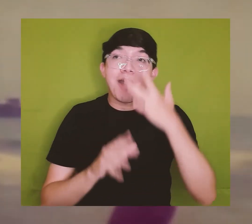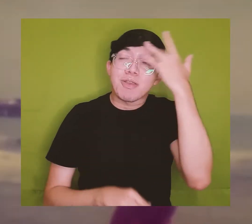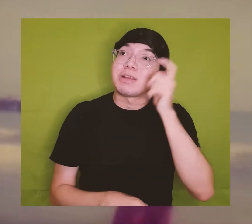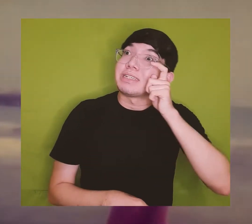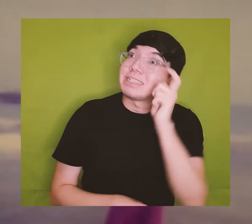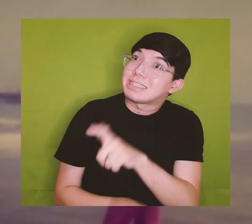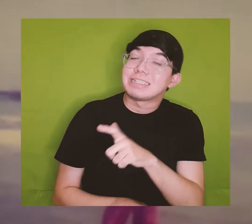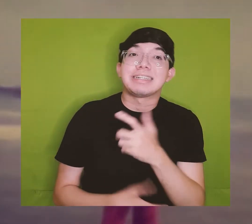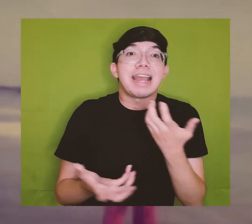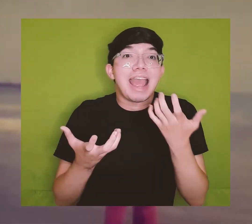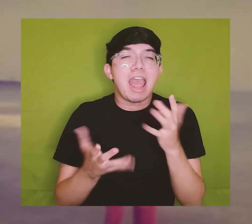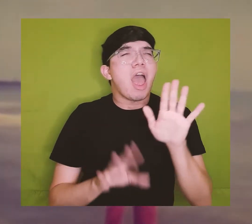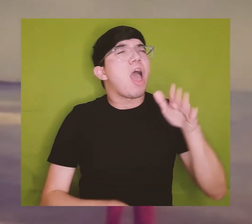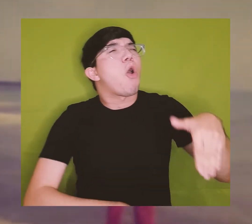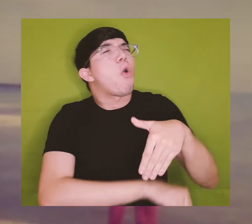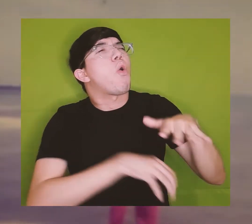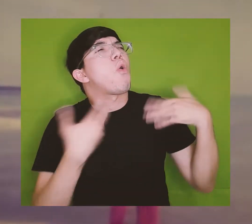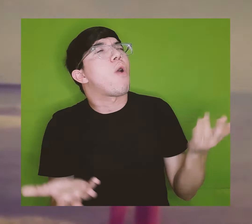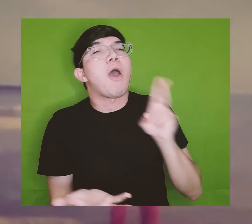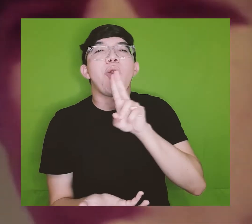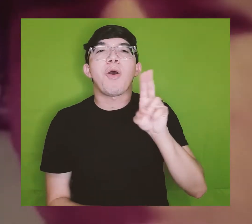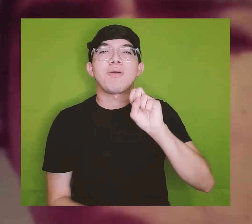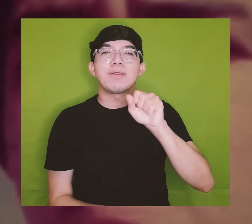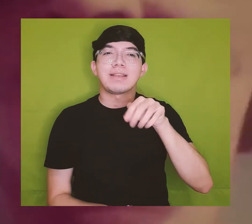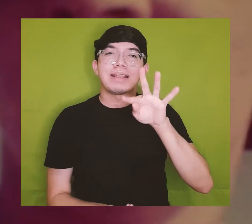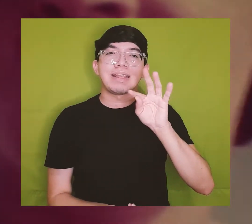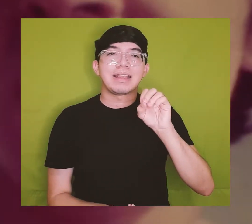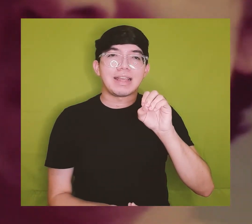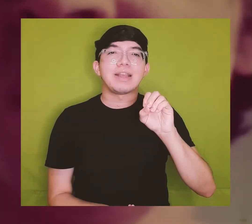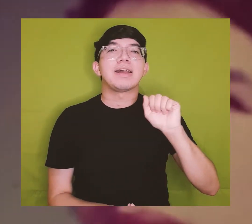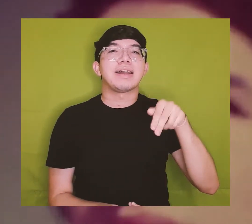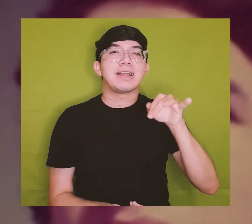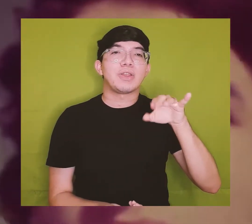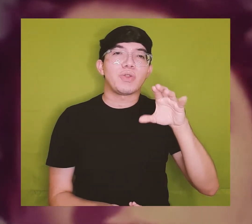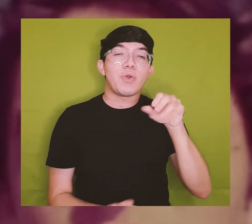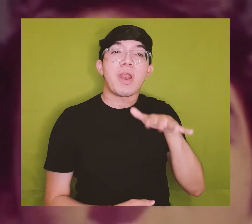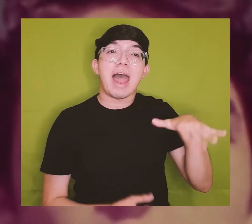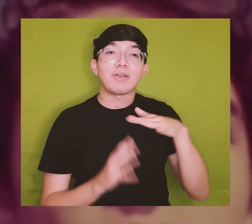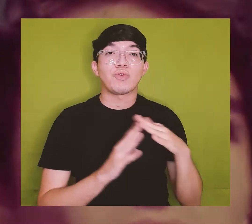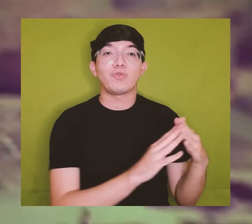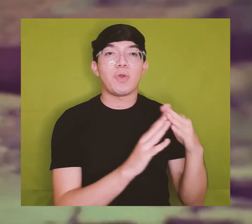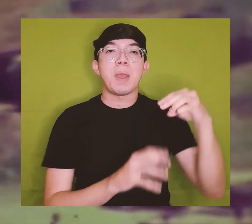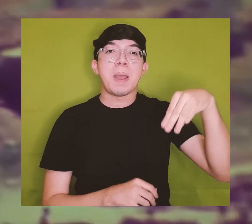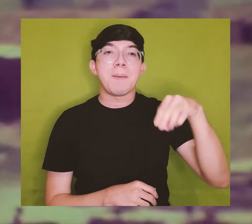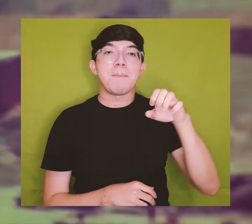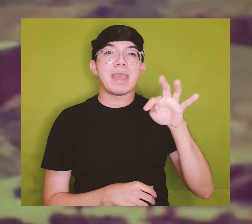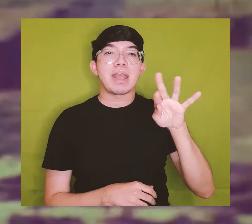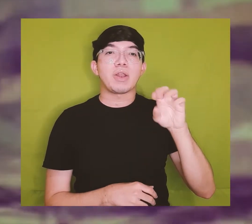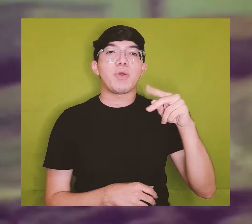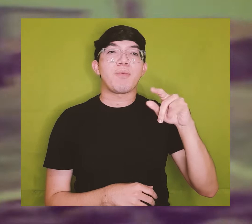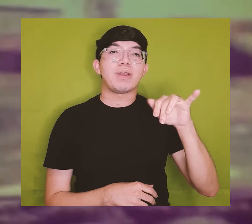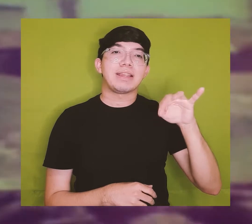controversa, talvez, né? Onde é a rua? Onde é o Pronto, é a bairro? Rua Santo Antônio, lá no Conjunto Metropolitano. Então,